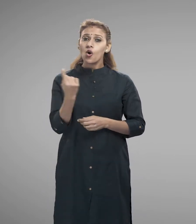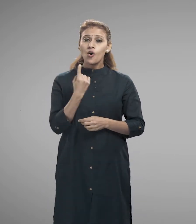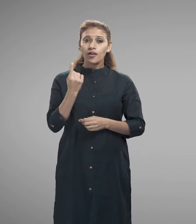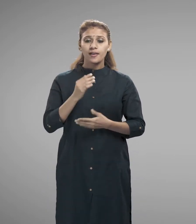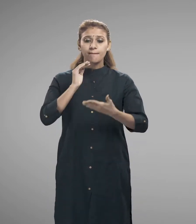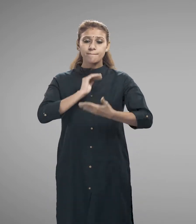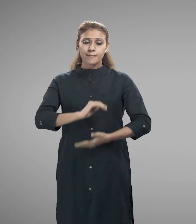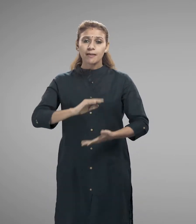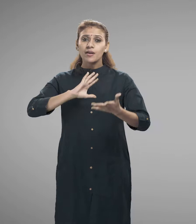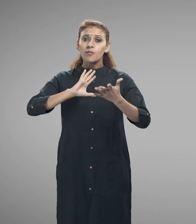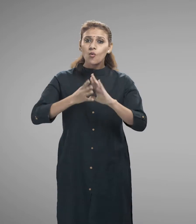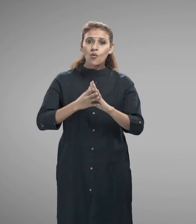केवल प्रजनन अंग भिन्न होते हैं।